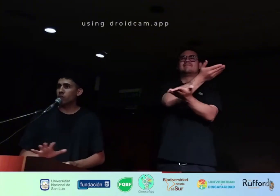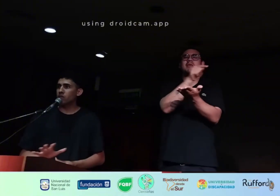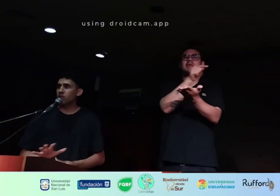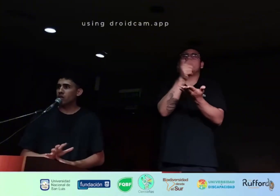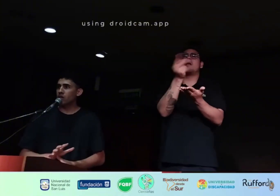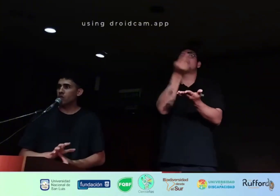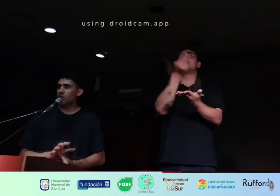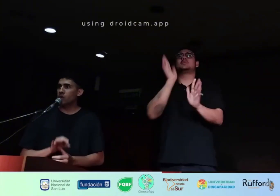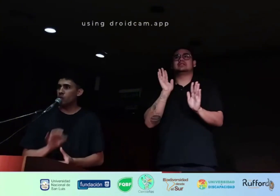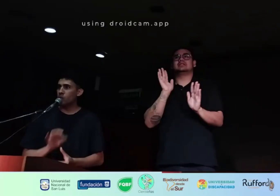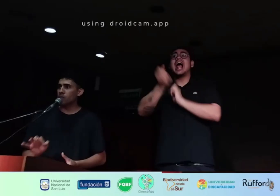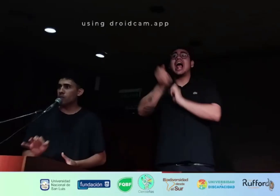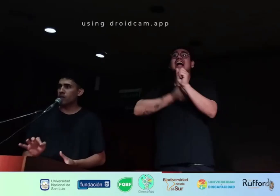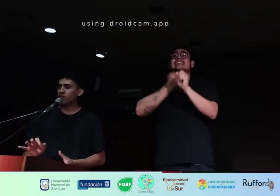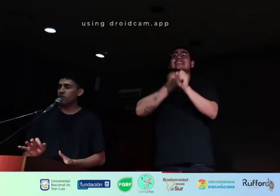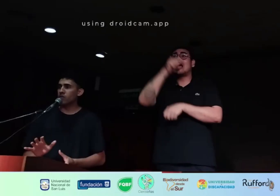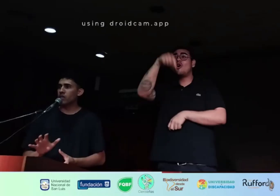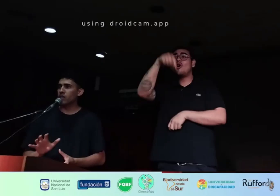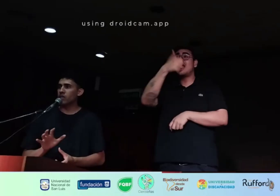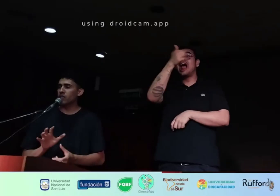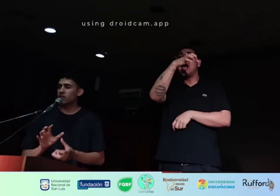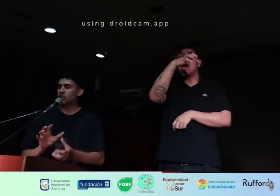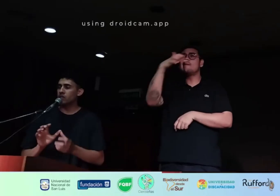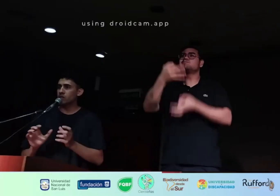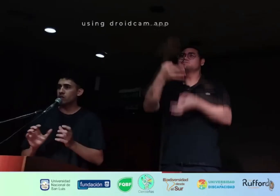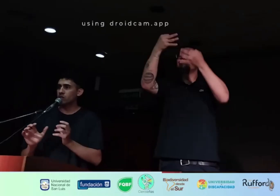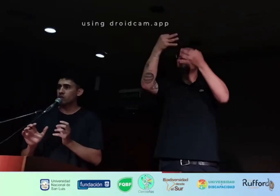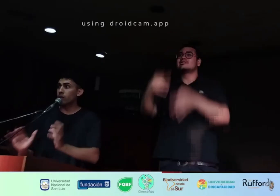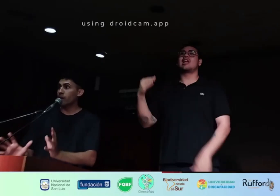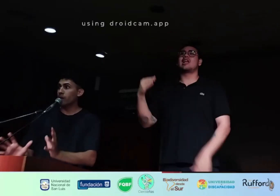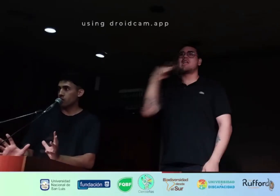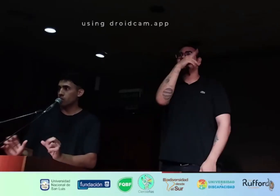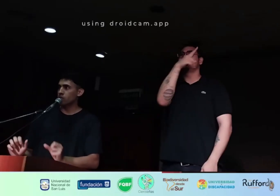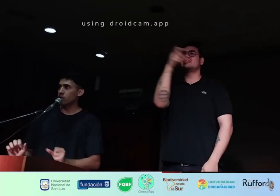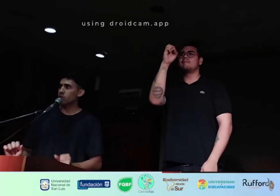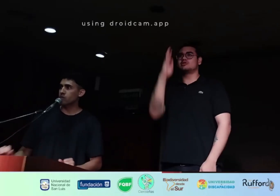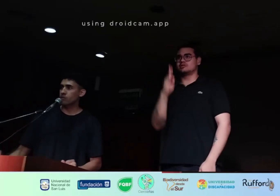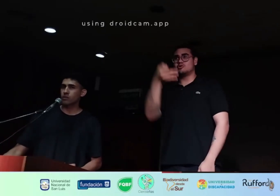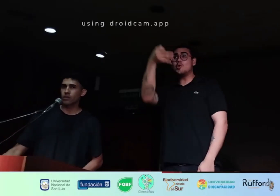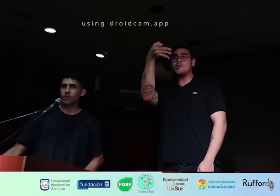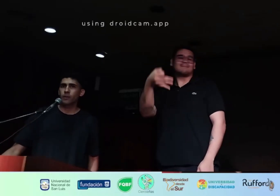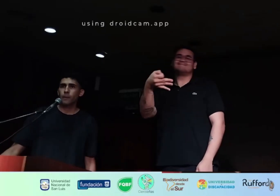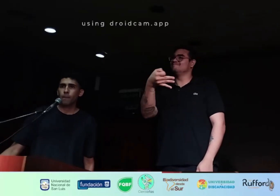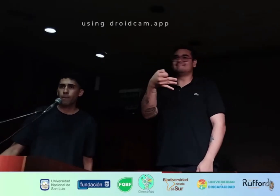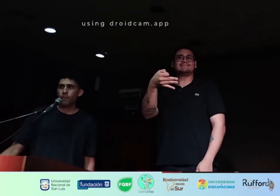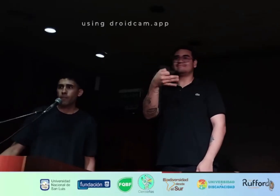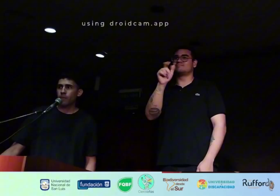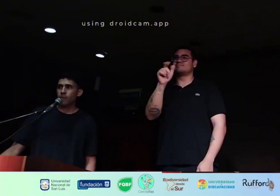actualmente una buena aplicación que sirva para esto, digamos.